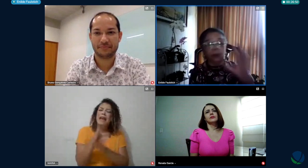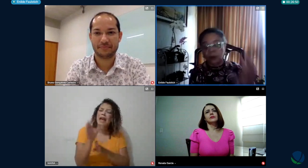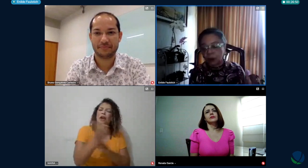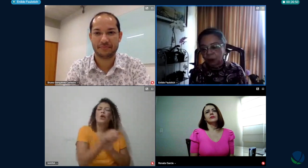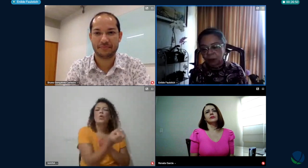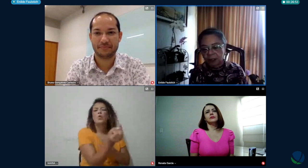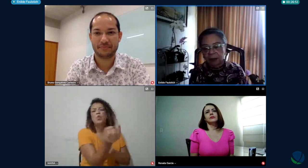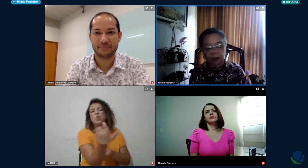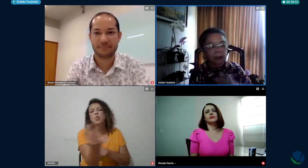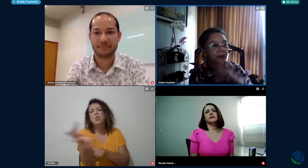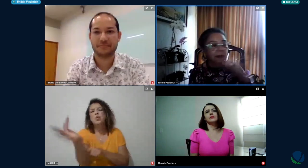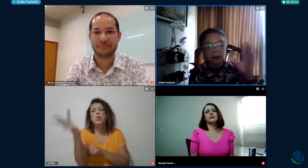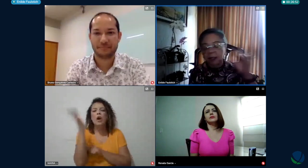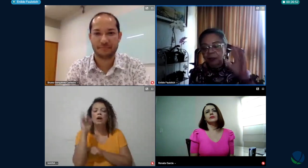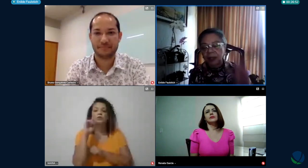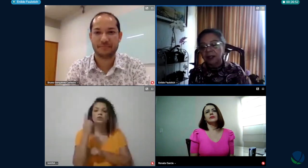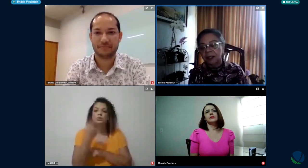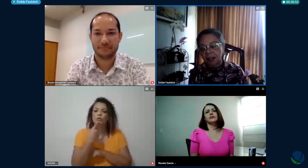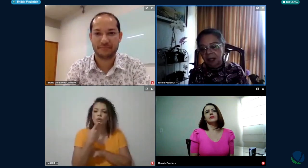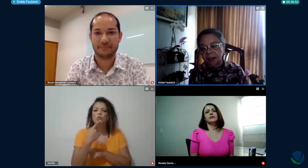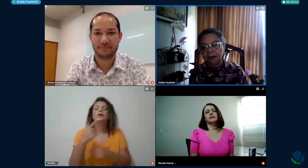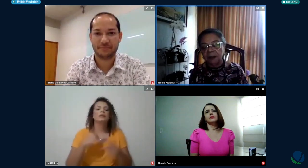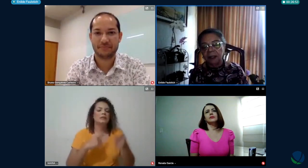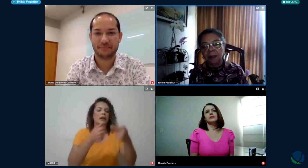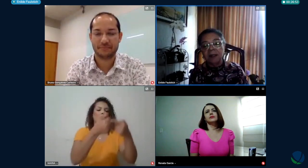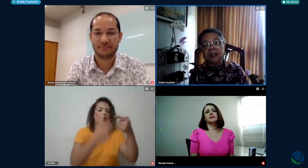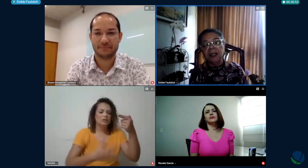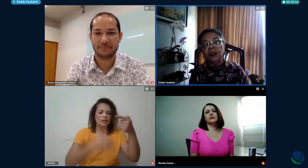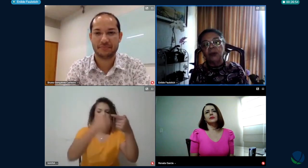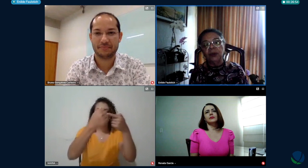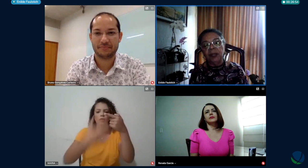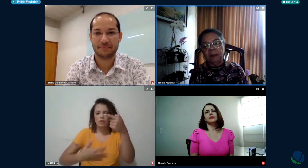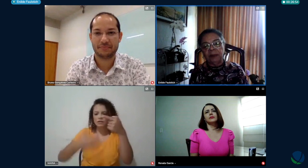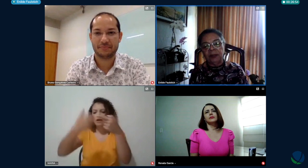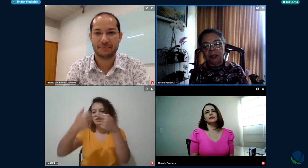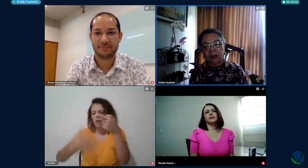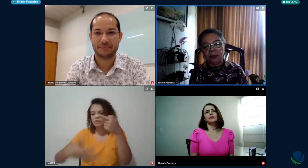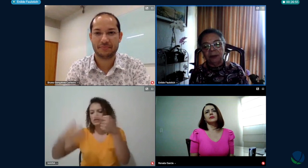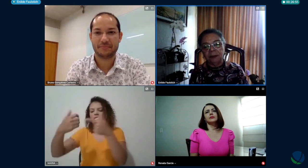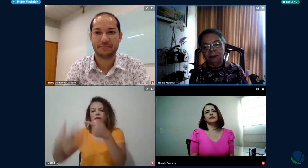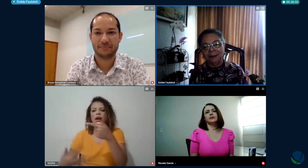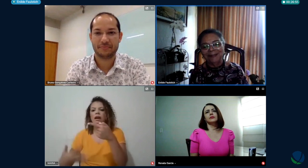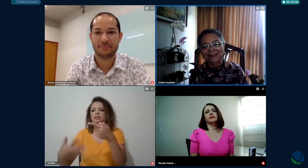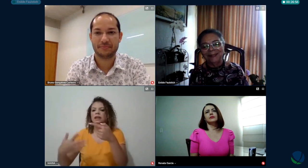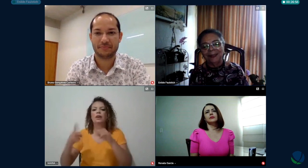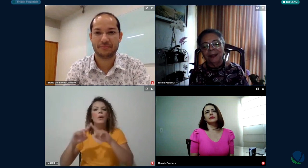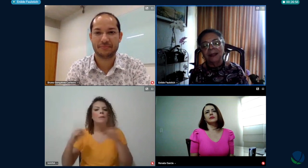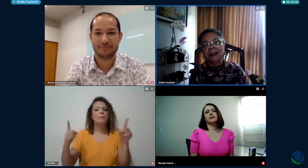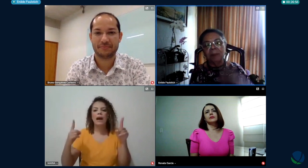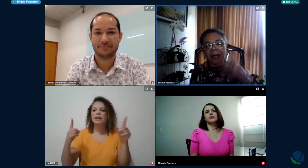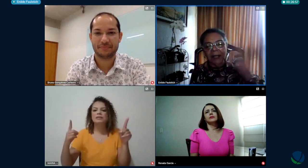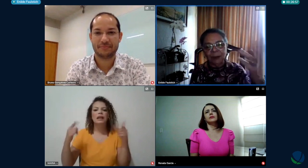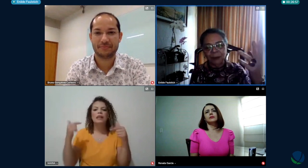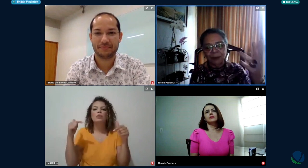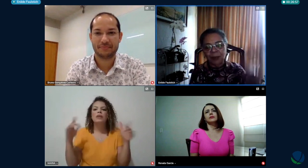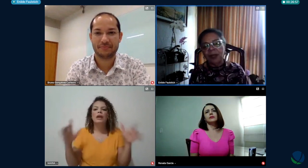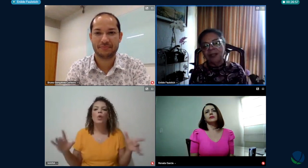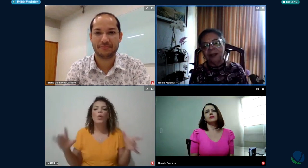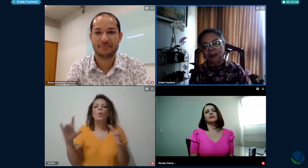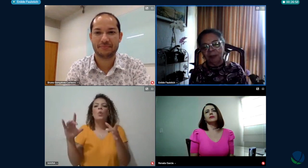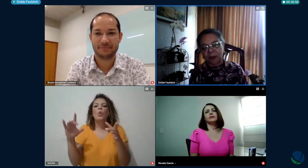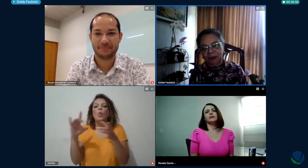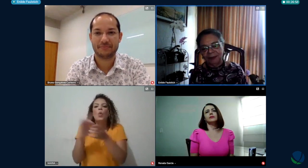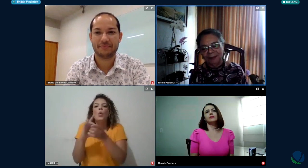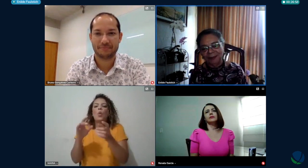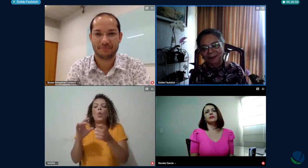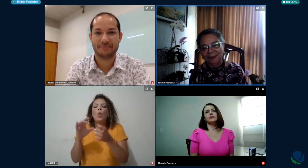eles têm todos os glossários das diversas áreas, mas eles não se unem para fazer isso. Esse trabalho de